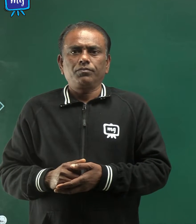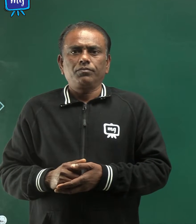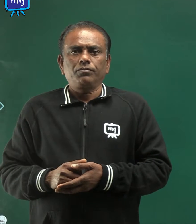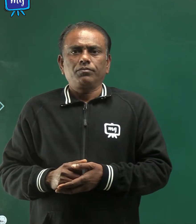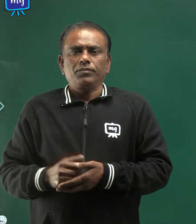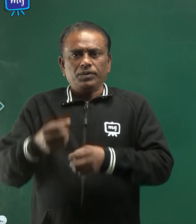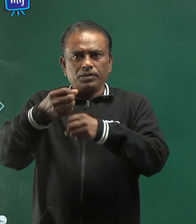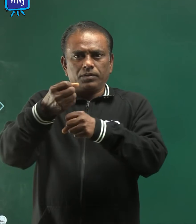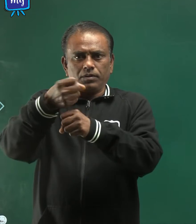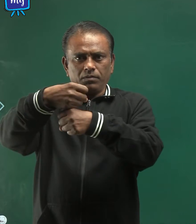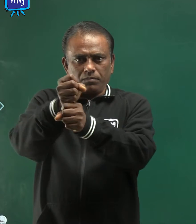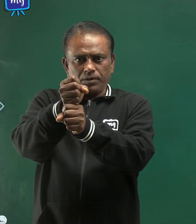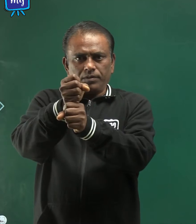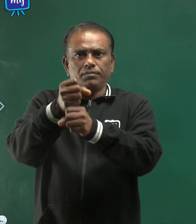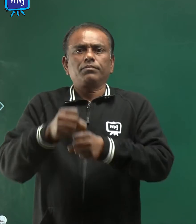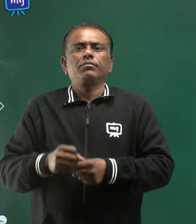रचना करेंगे।